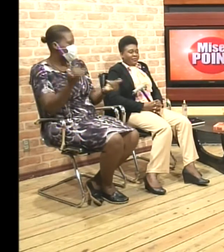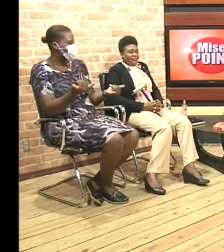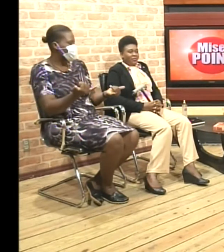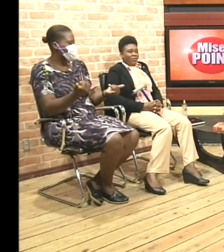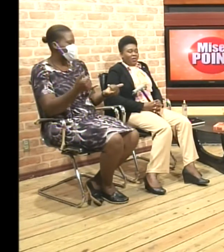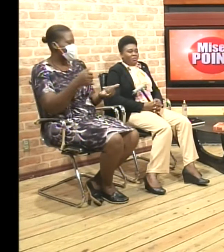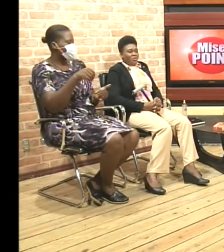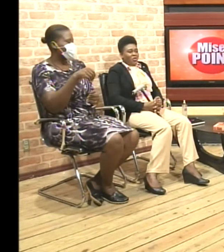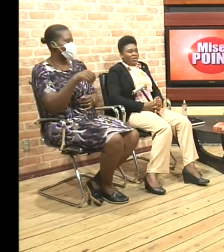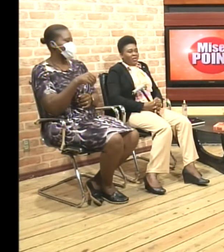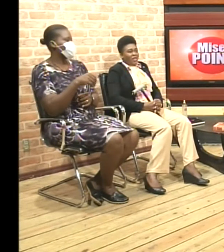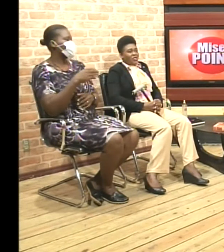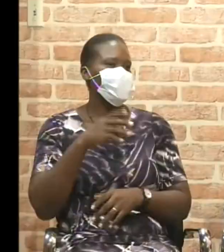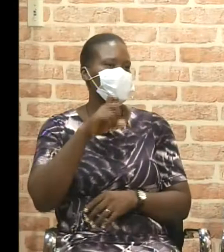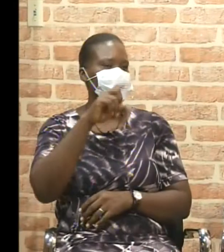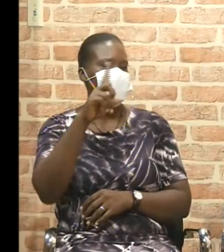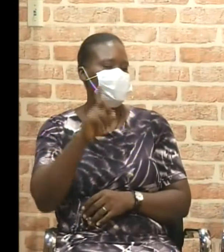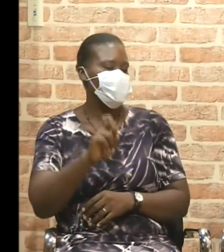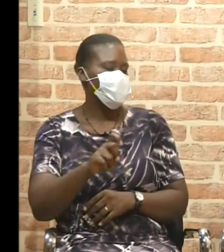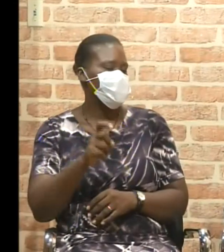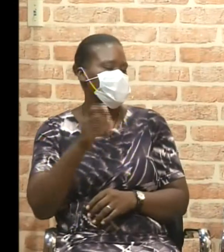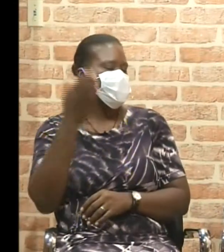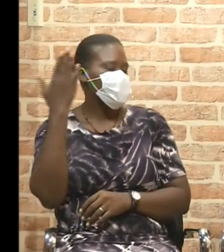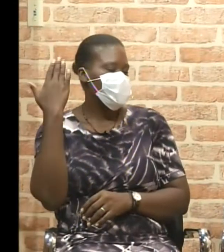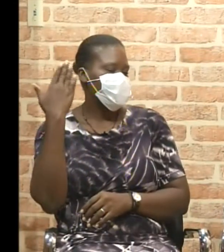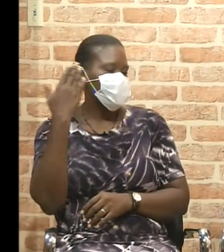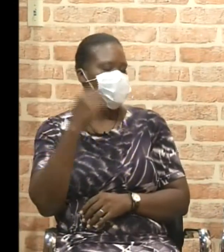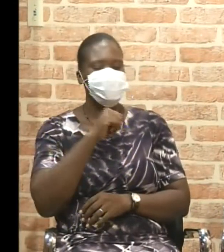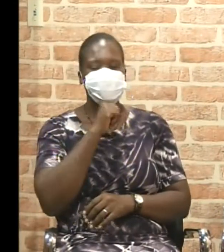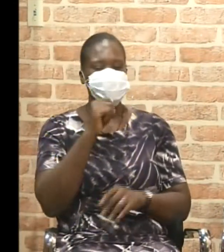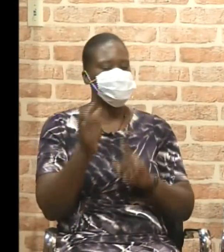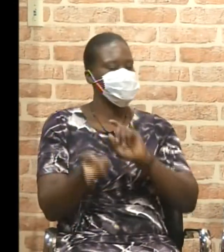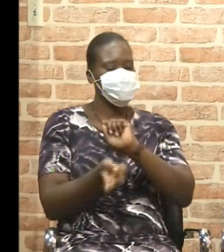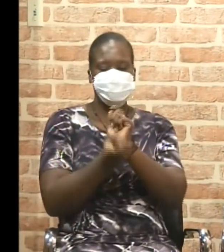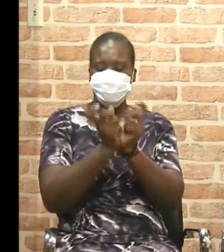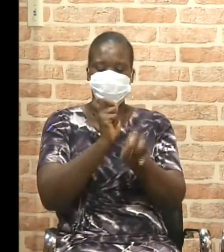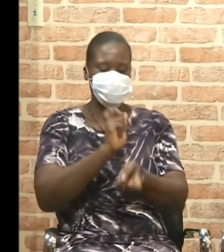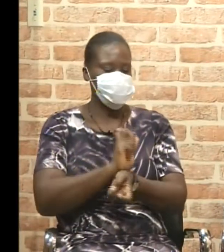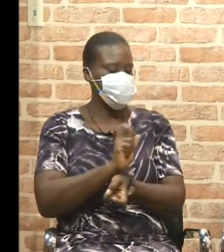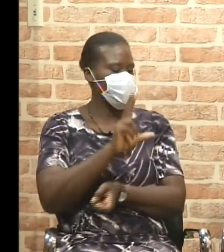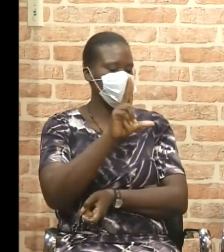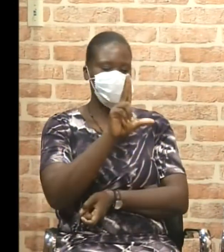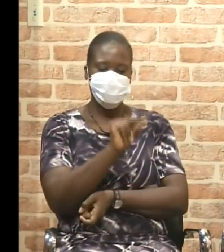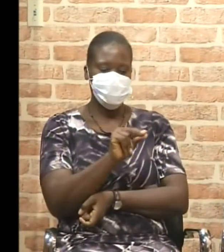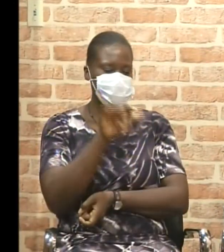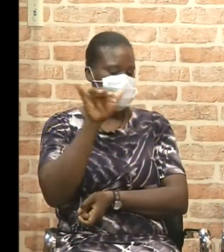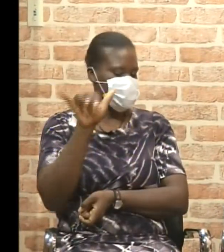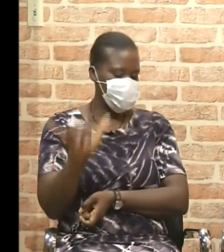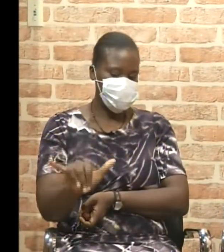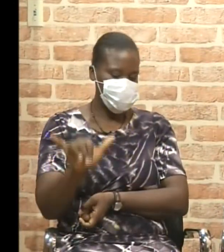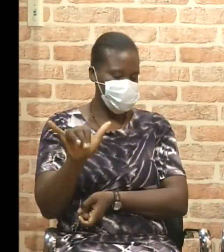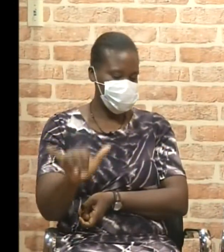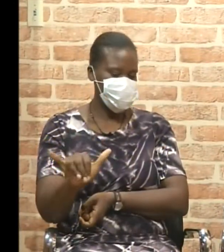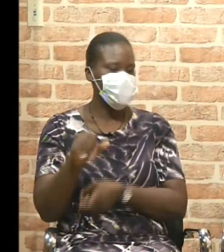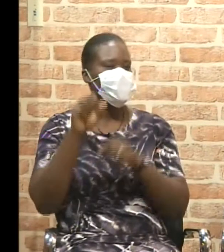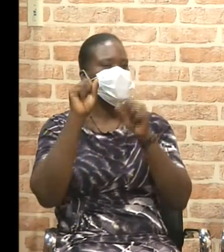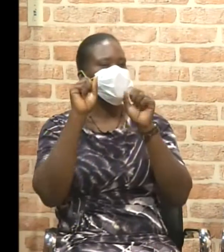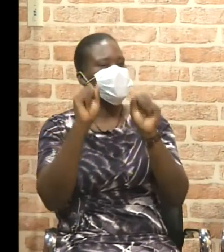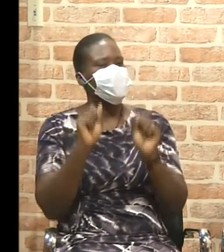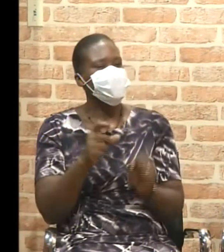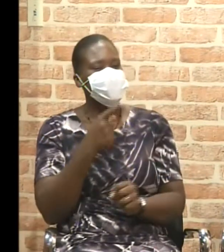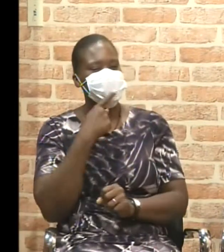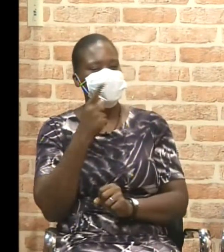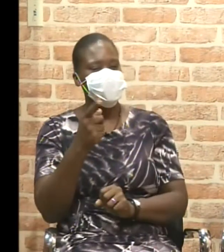Désir? Bon, qu'est-ce qui a changé? Je n'ai pas changé en tant que personne. Je reste la même personne. Mais moi, capable de dire c'est sorti